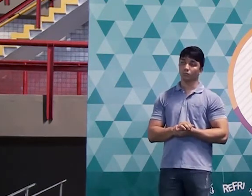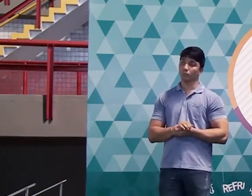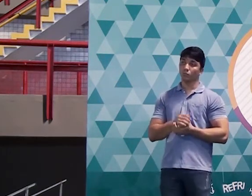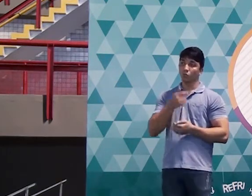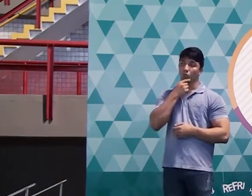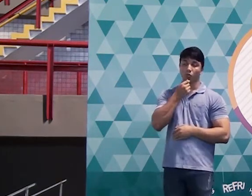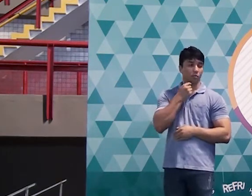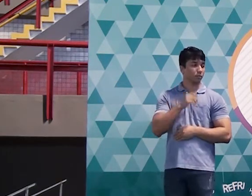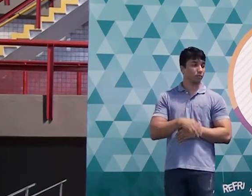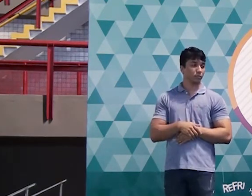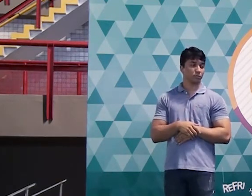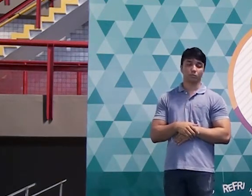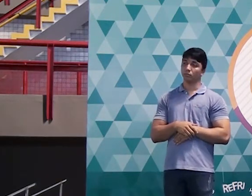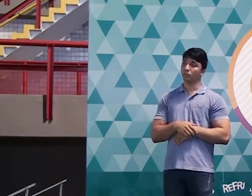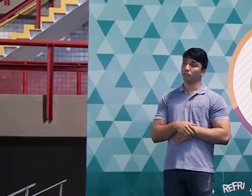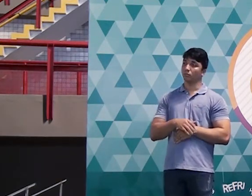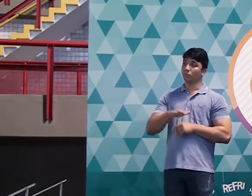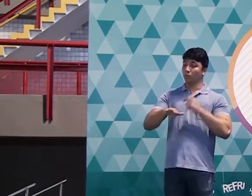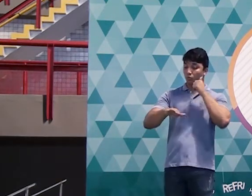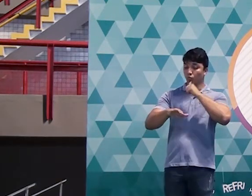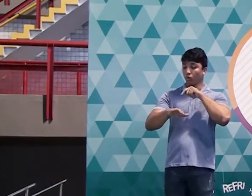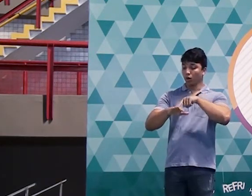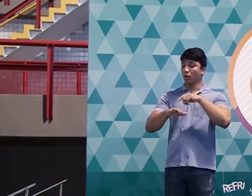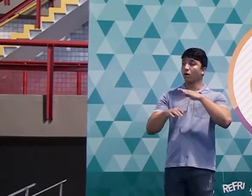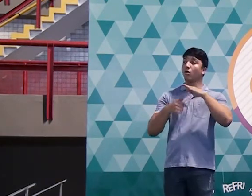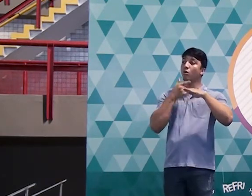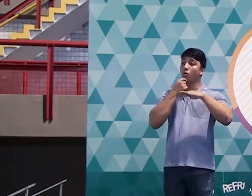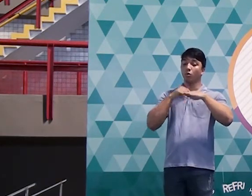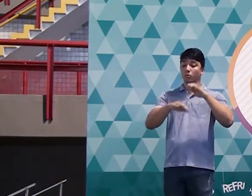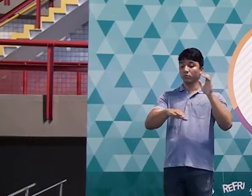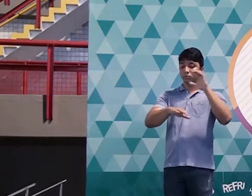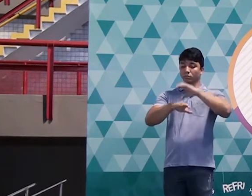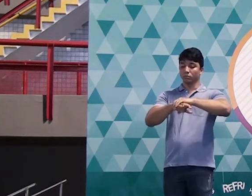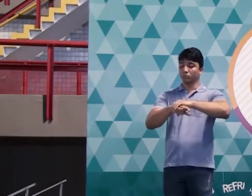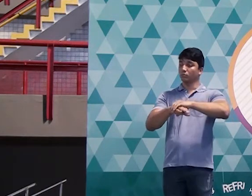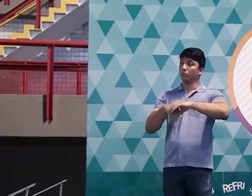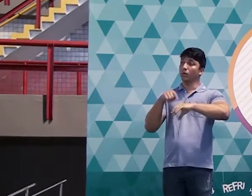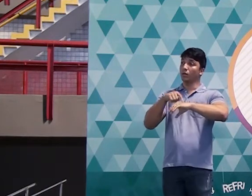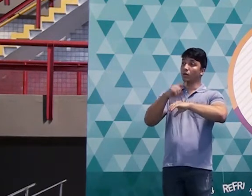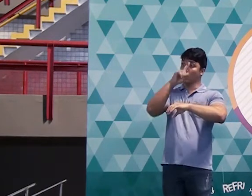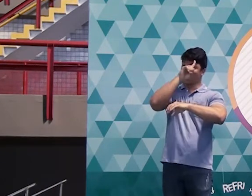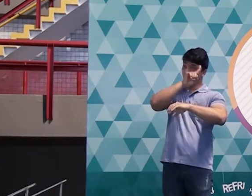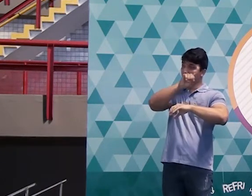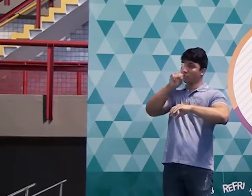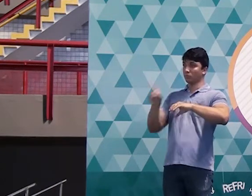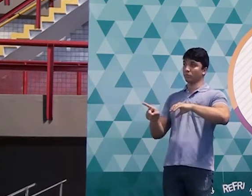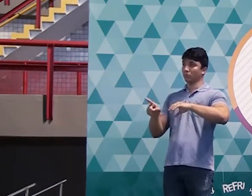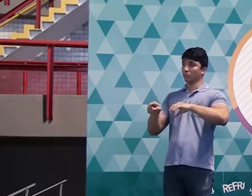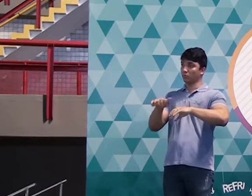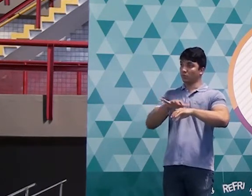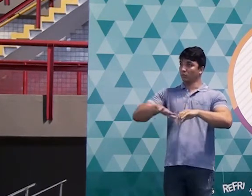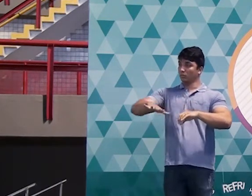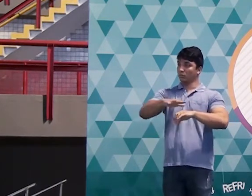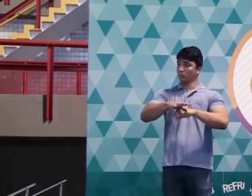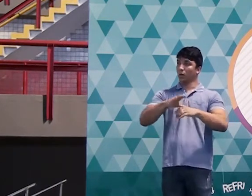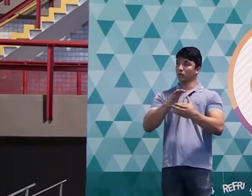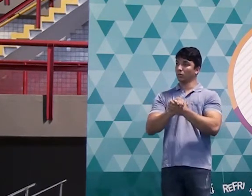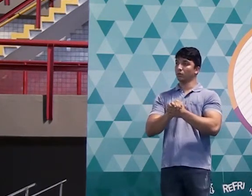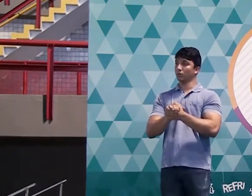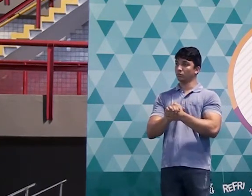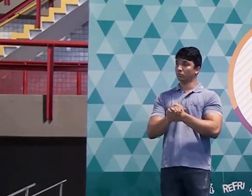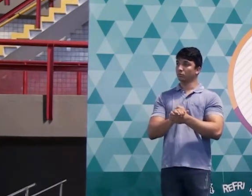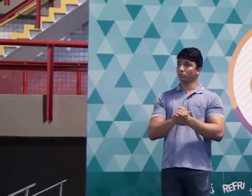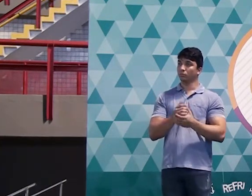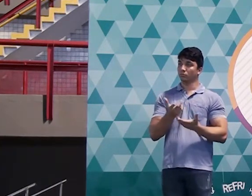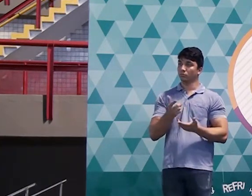Aí o homem botava a mão em cima da mão dela. Então ele manda na relação. O homem manda